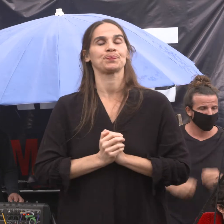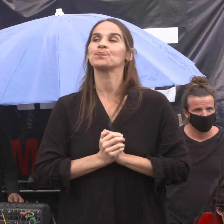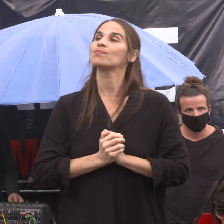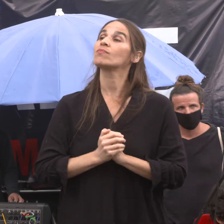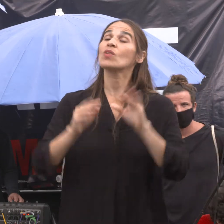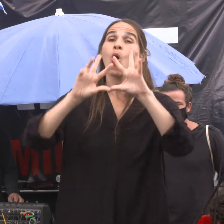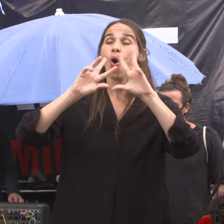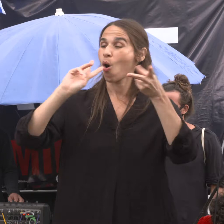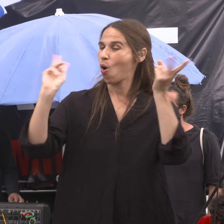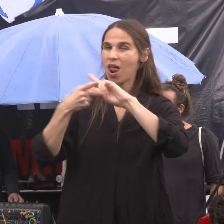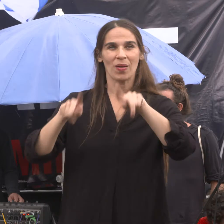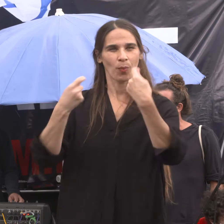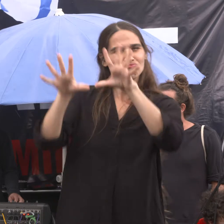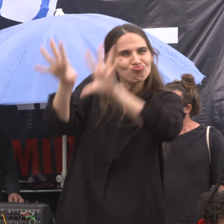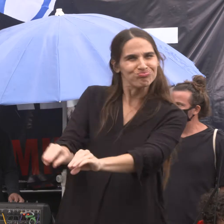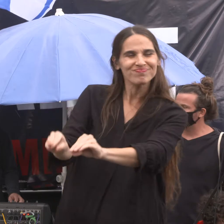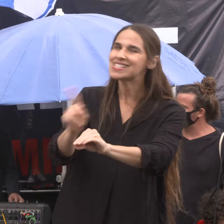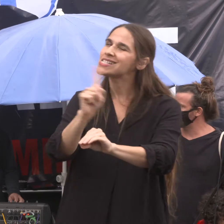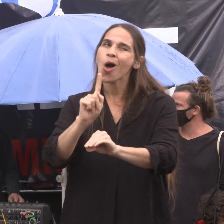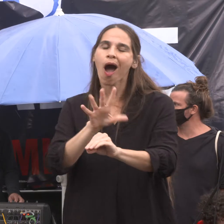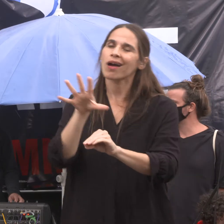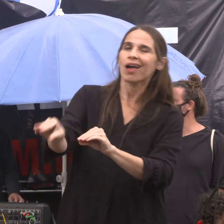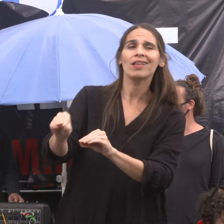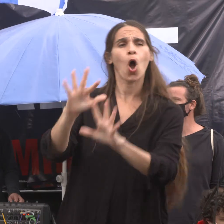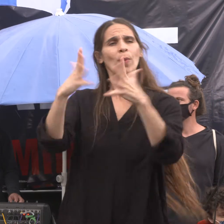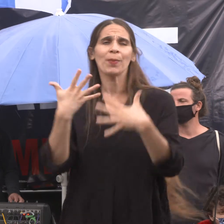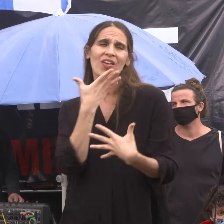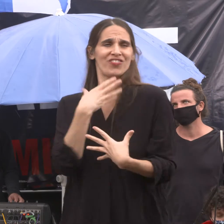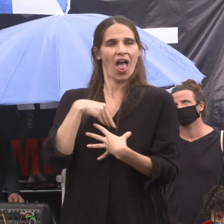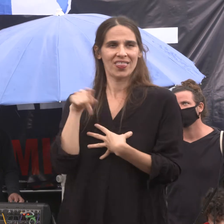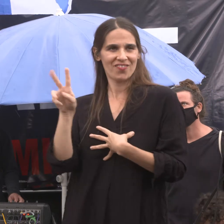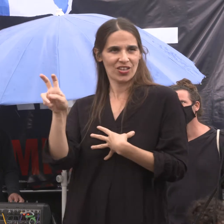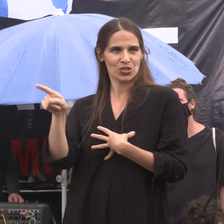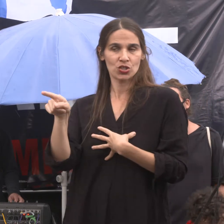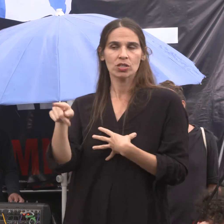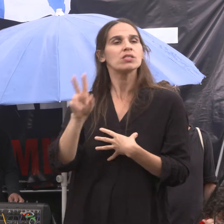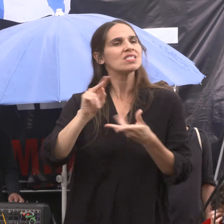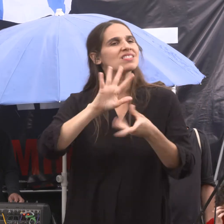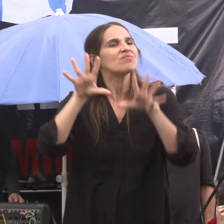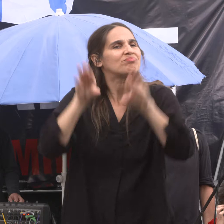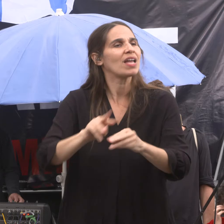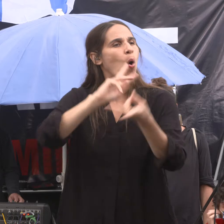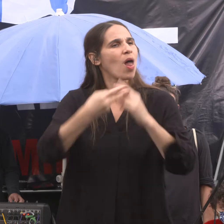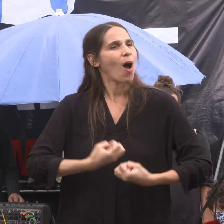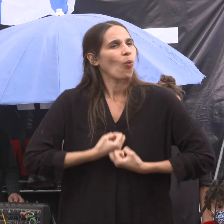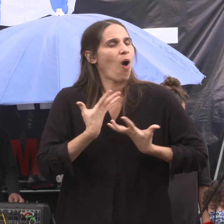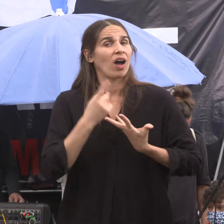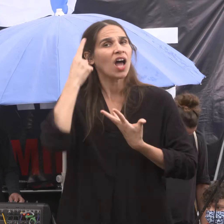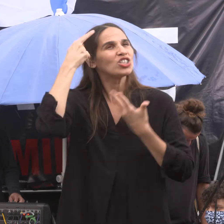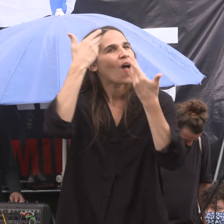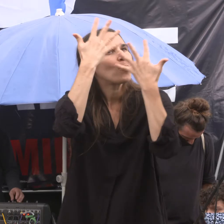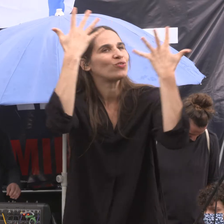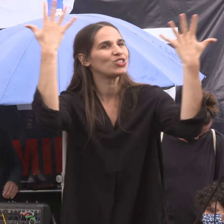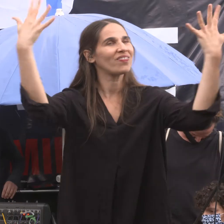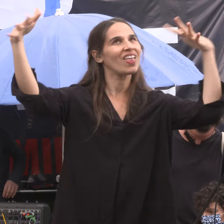השתקת עולם התרבות לא באה לדומם רק את האומנים יפי הנפש, אלא את עולם הרוח, את החשיבה המופשטת ואת